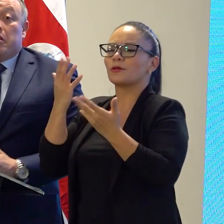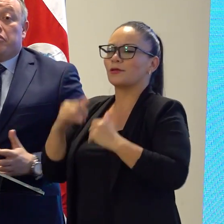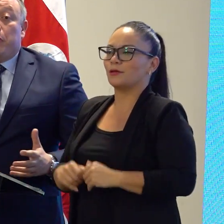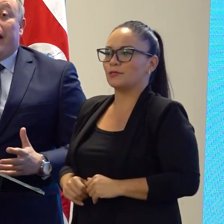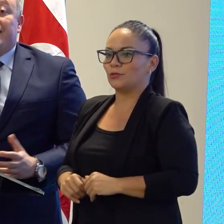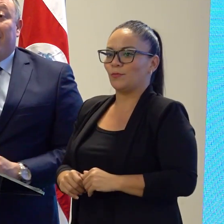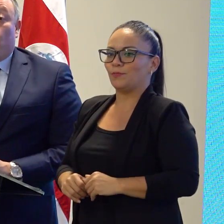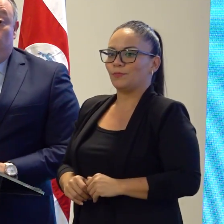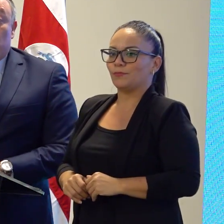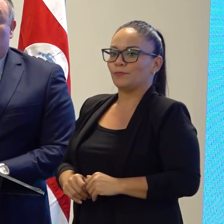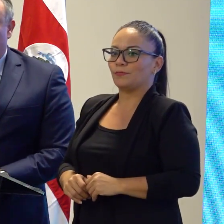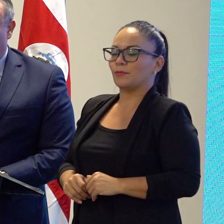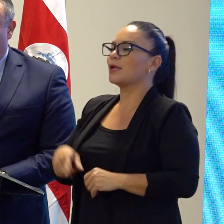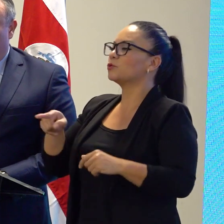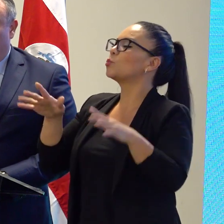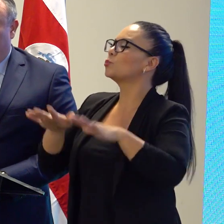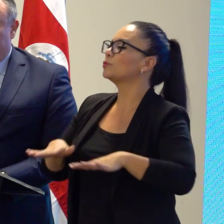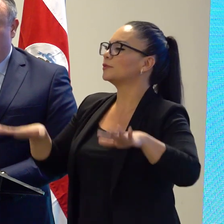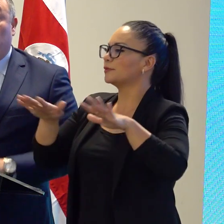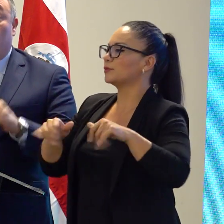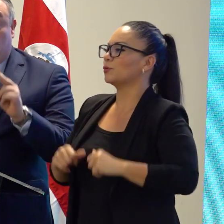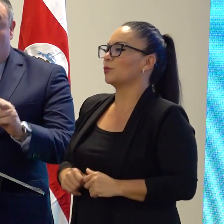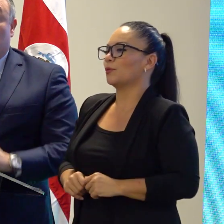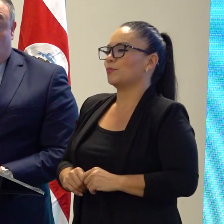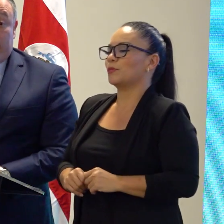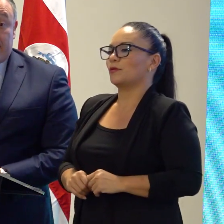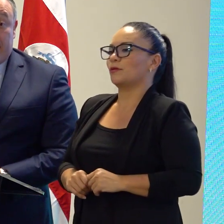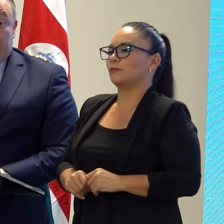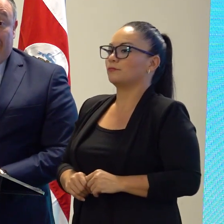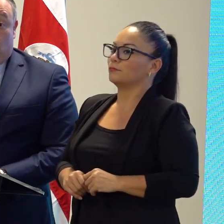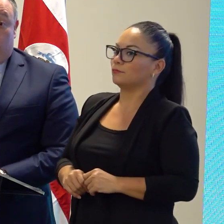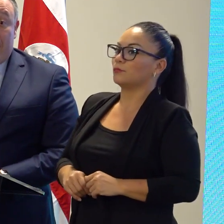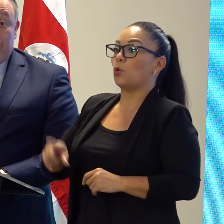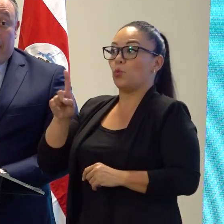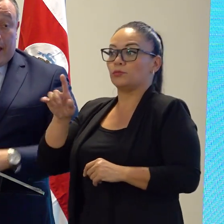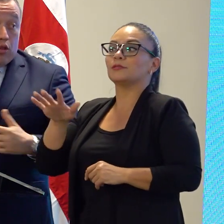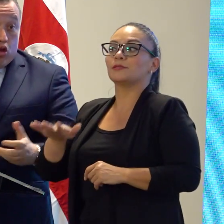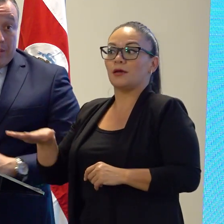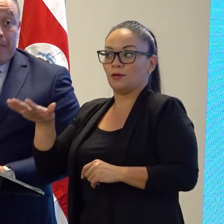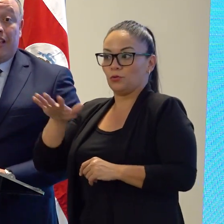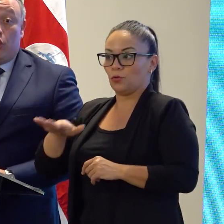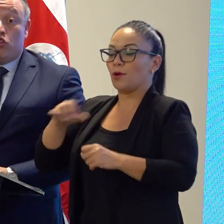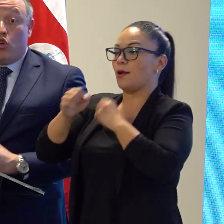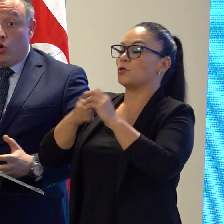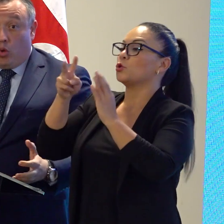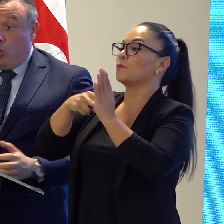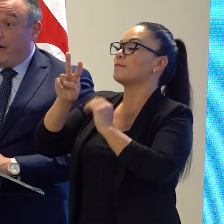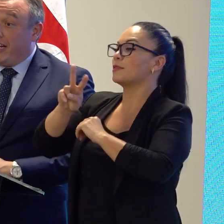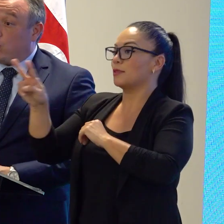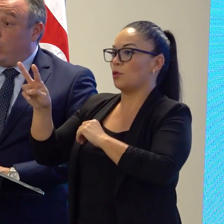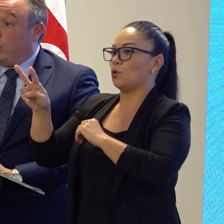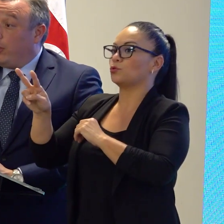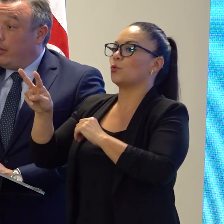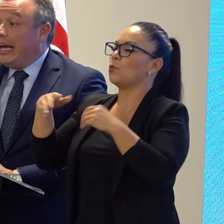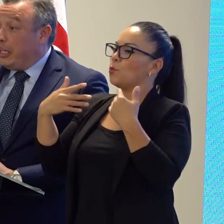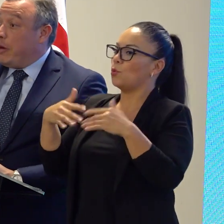si bien es cierto fue un sector fue uno de los dos sectores de la economía que en 2022 Tuvo